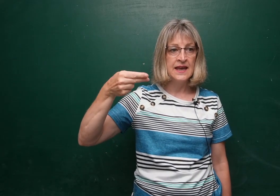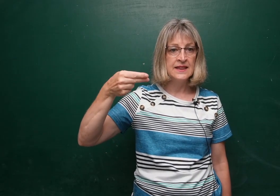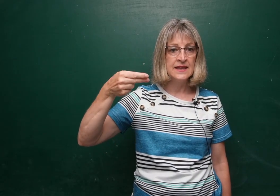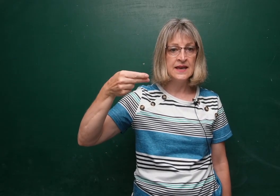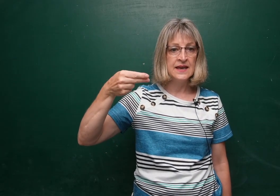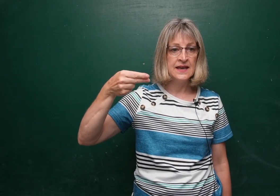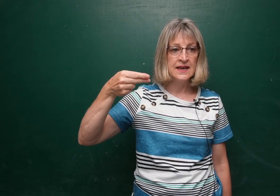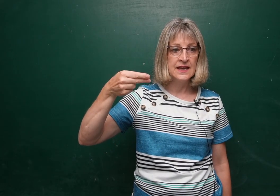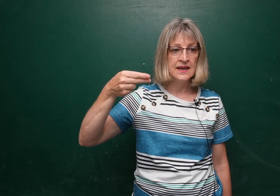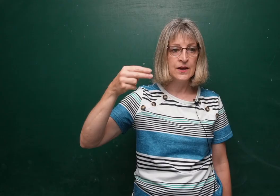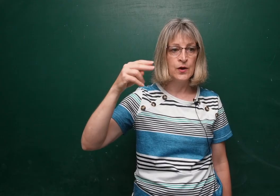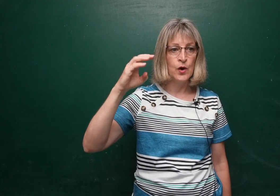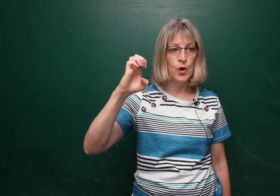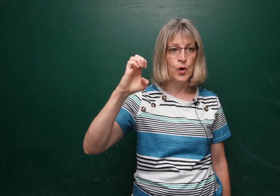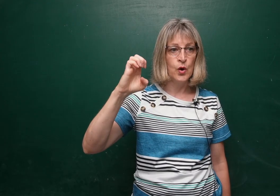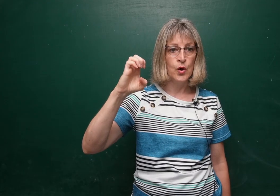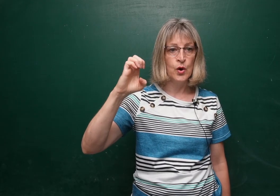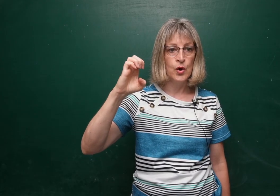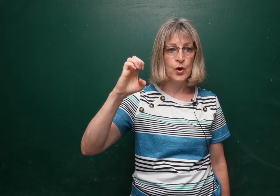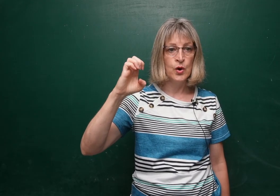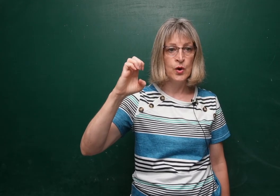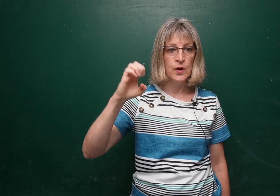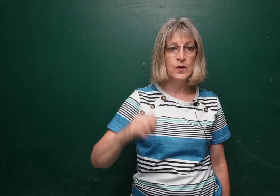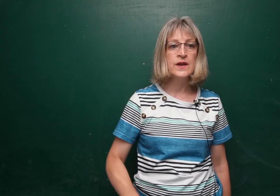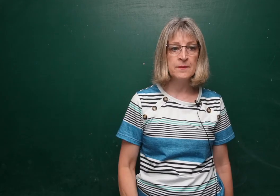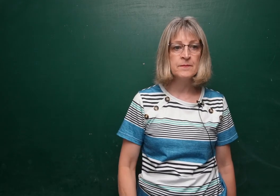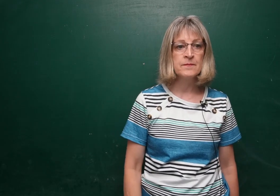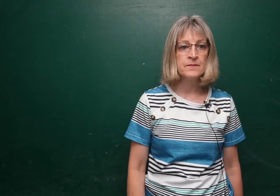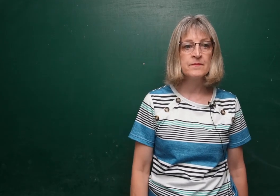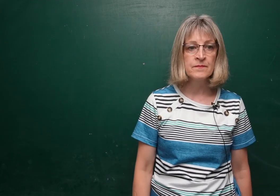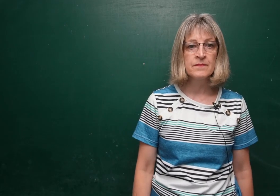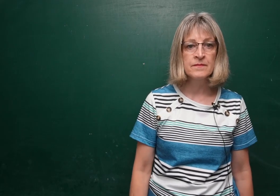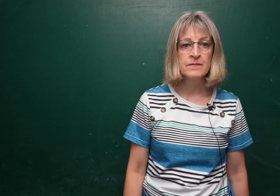N, E. Ok?